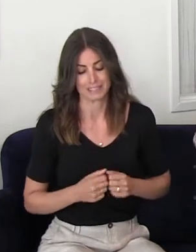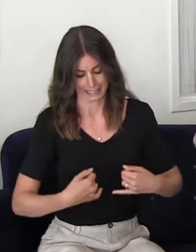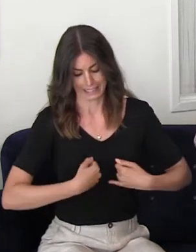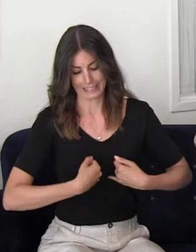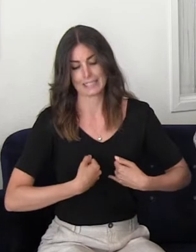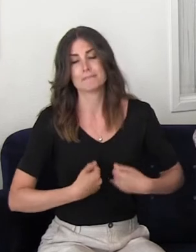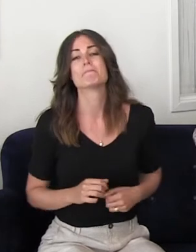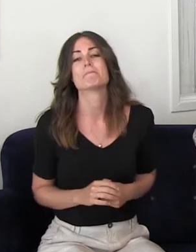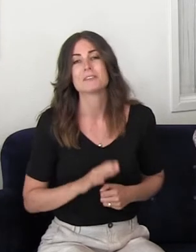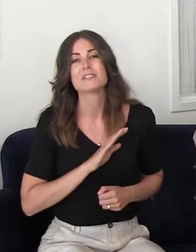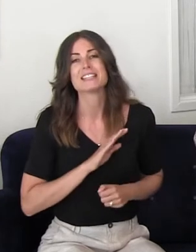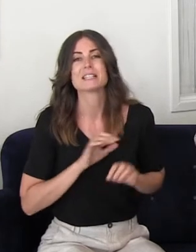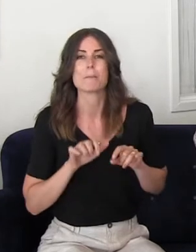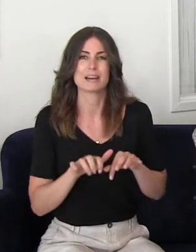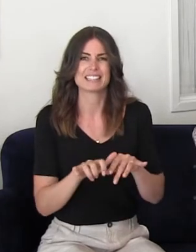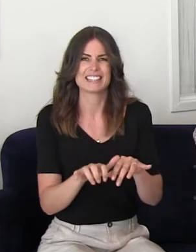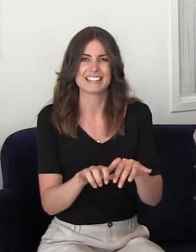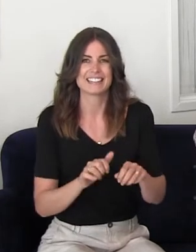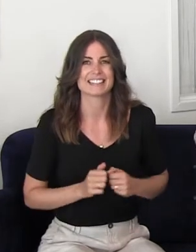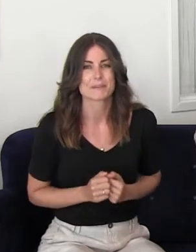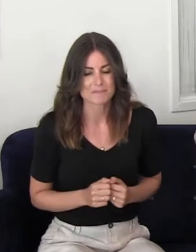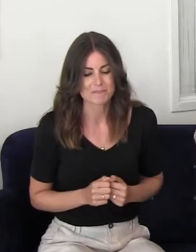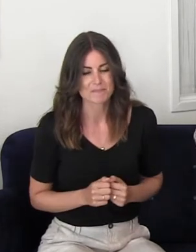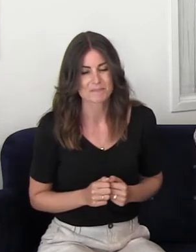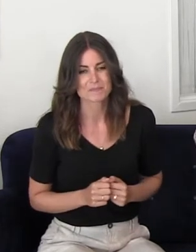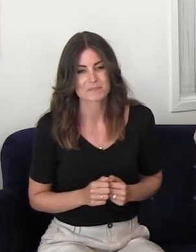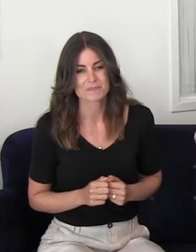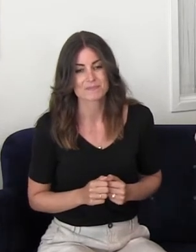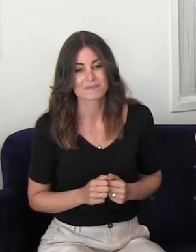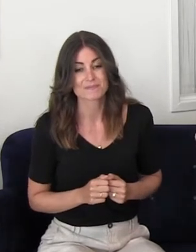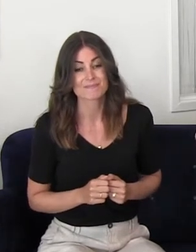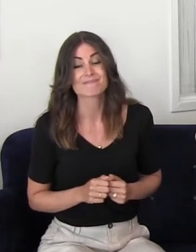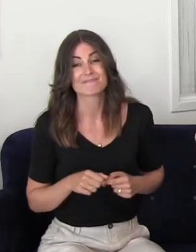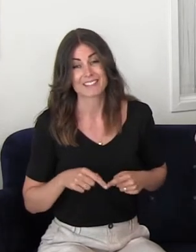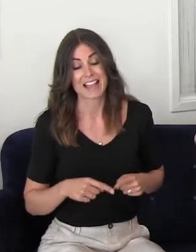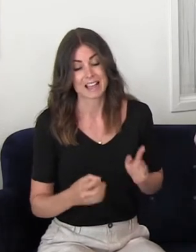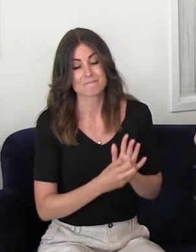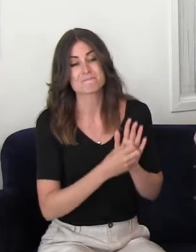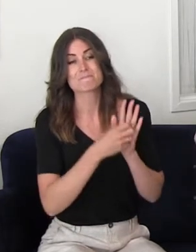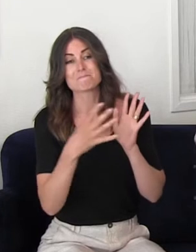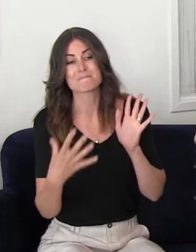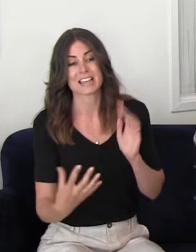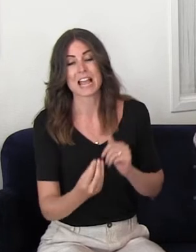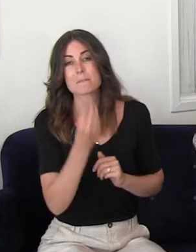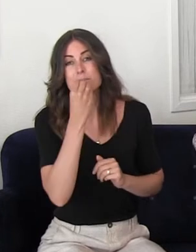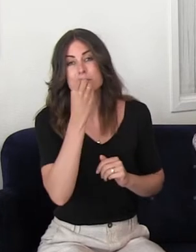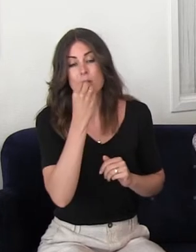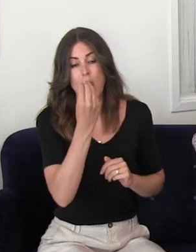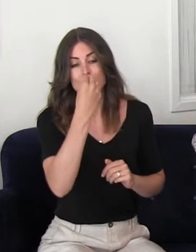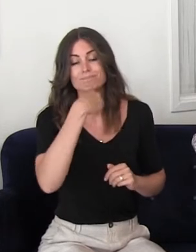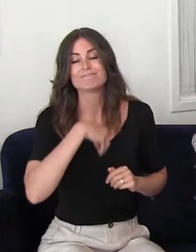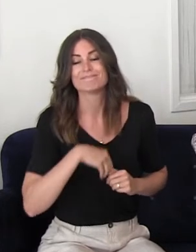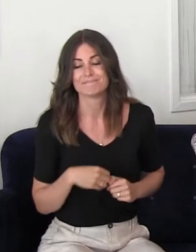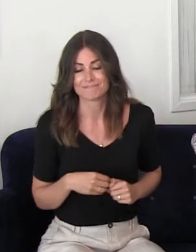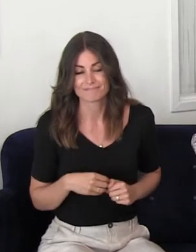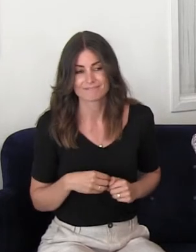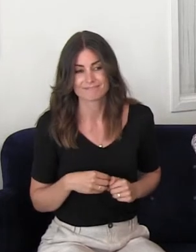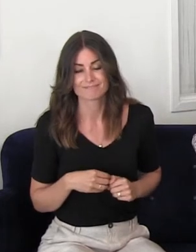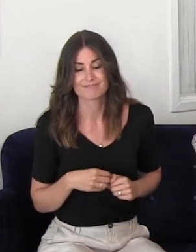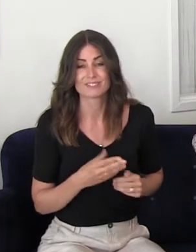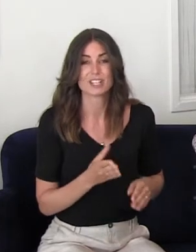I mitt magrum finns bakterier som har kommit via